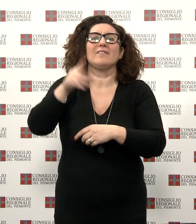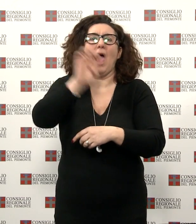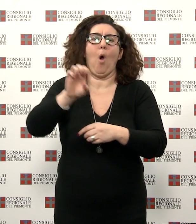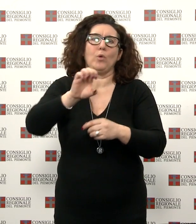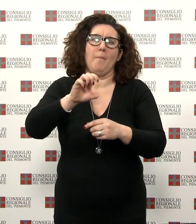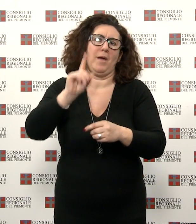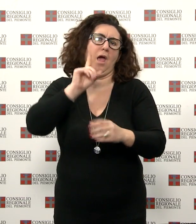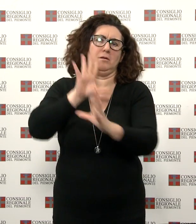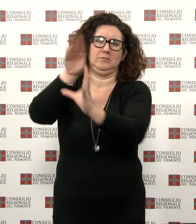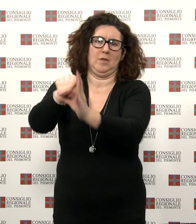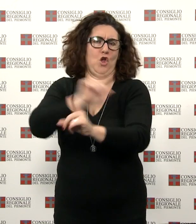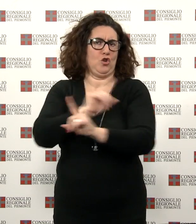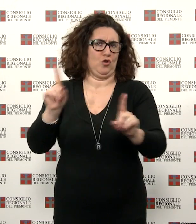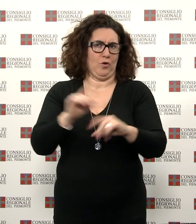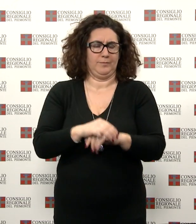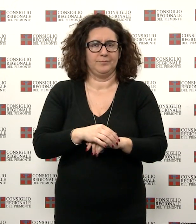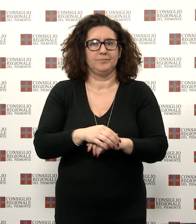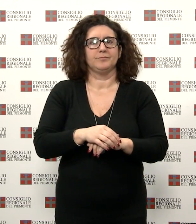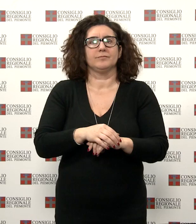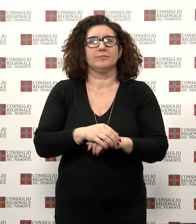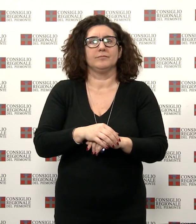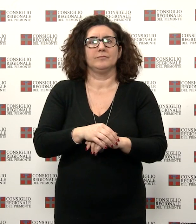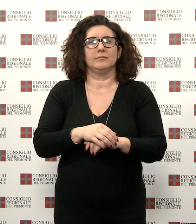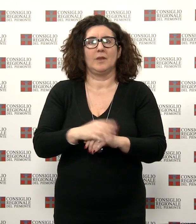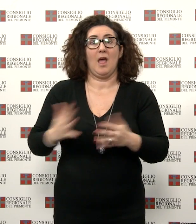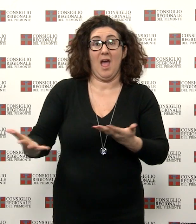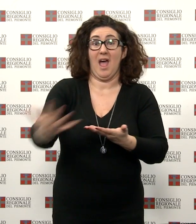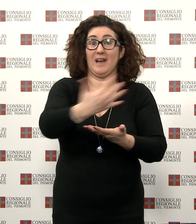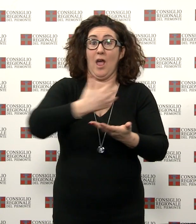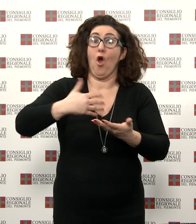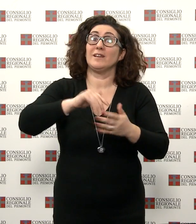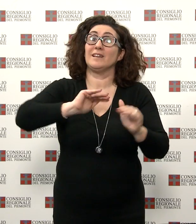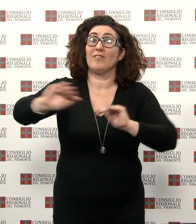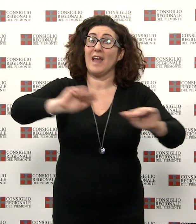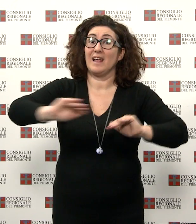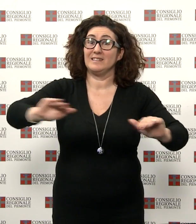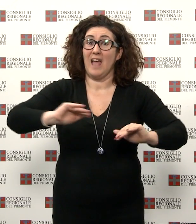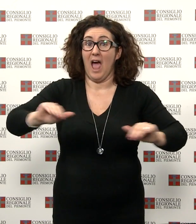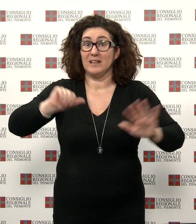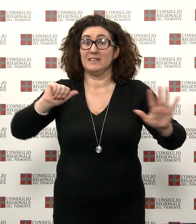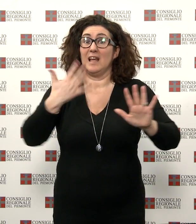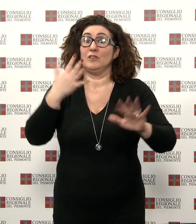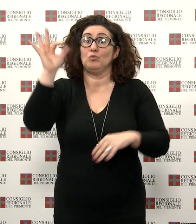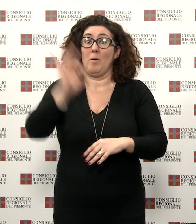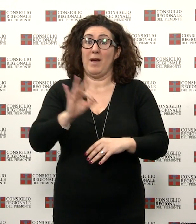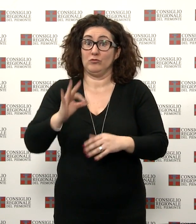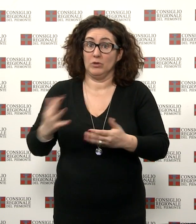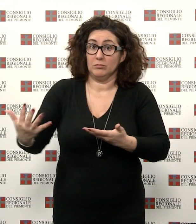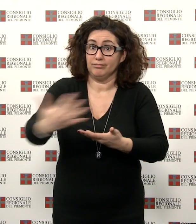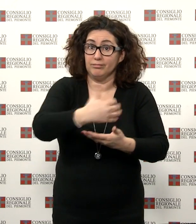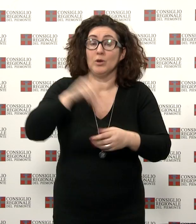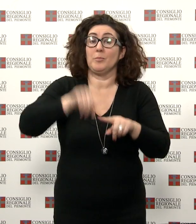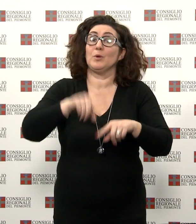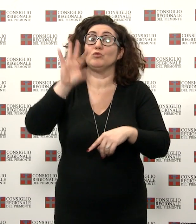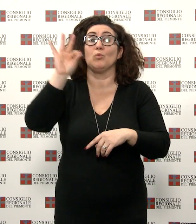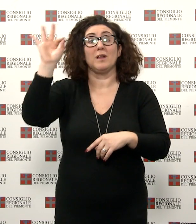copertina! Raggiungere il 65% di raccolta differenziata in ogni ambito territoriale e il 50% del tasso di